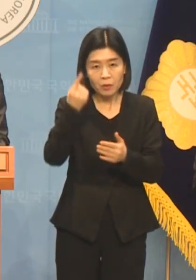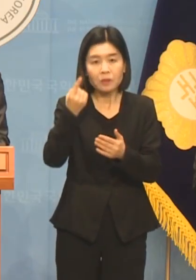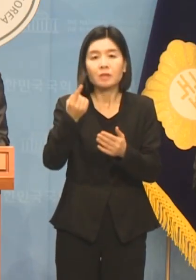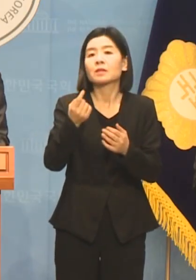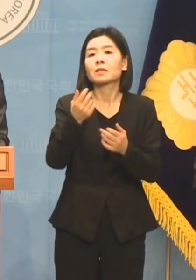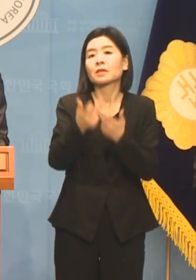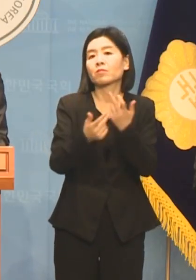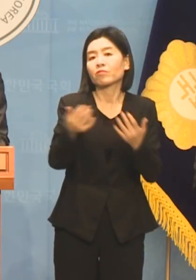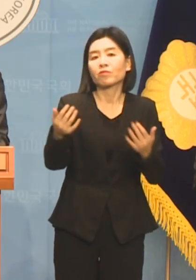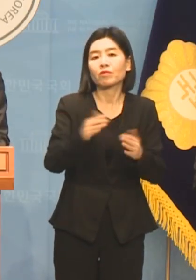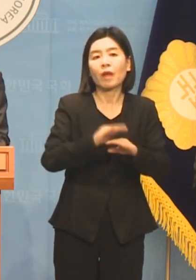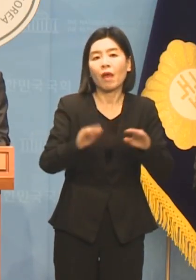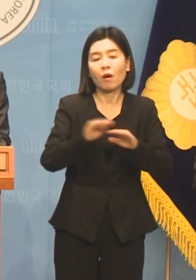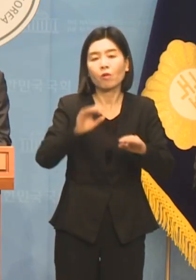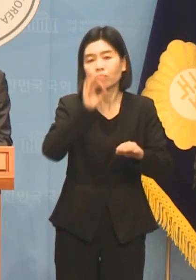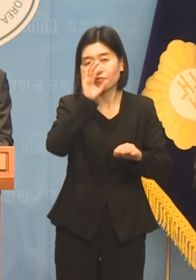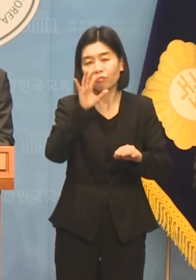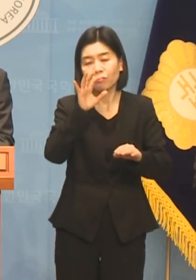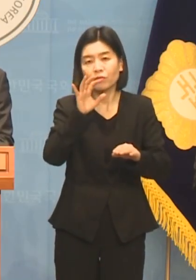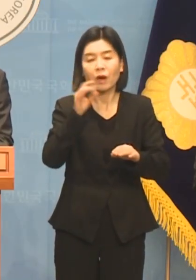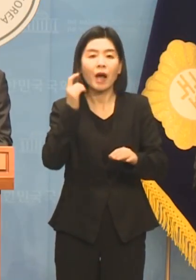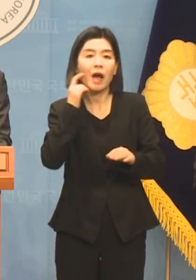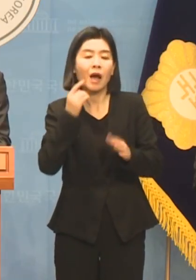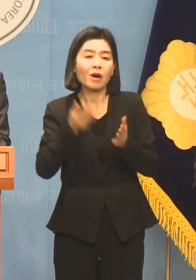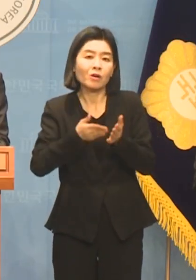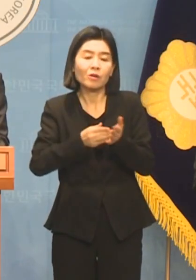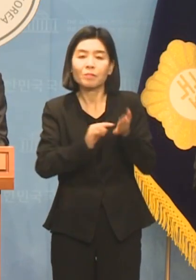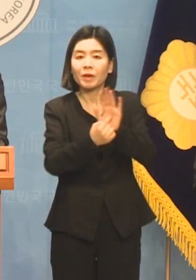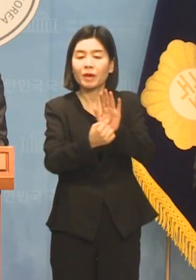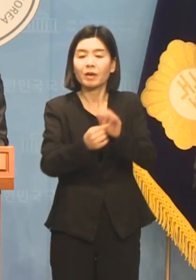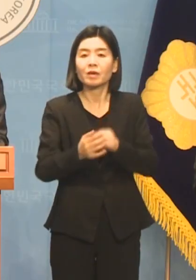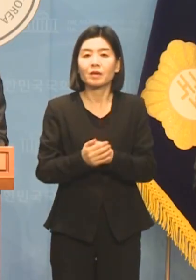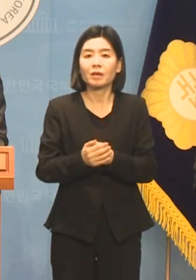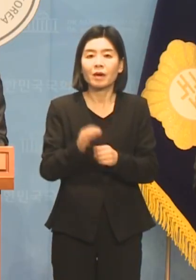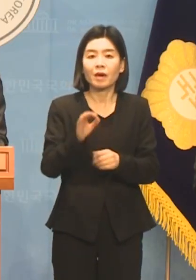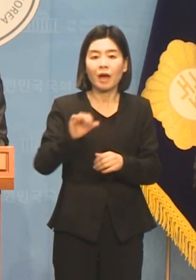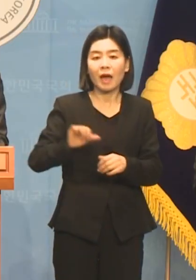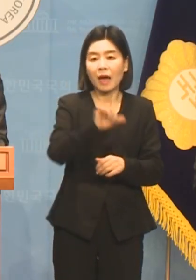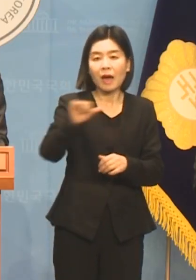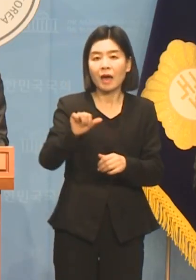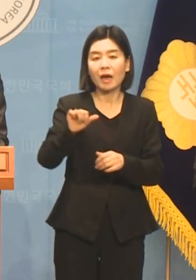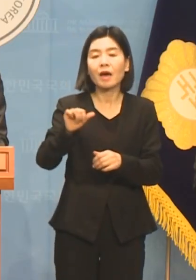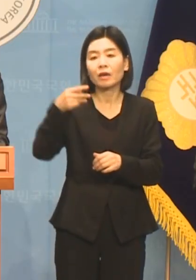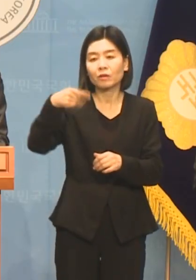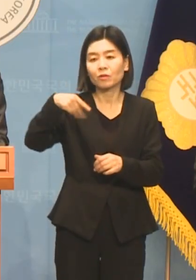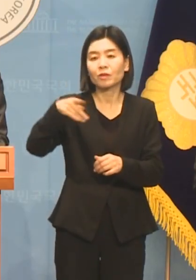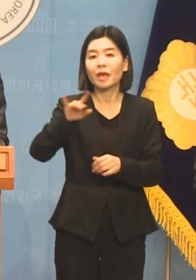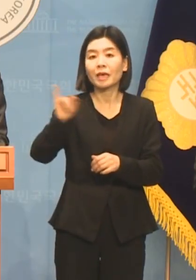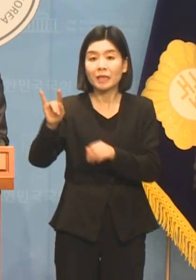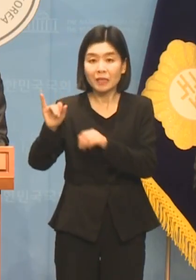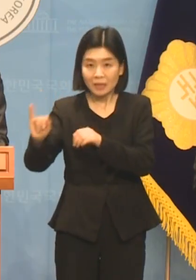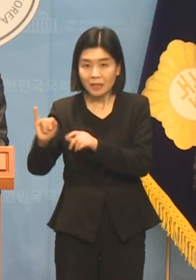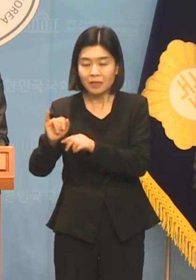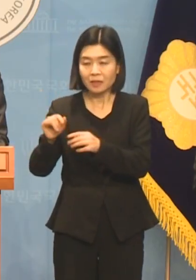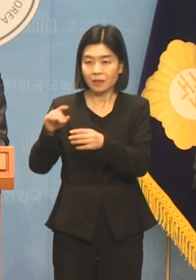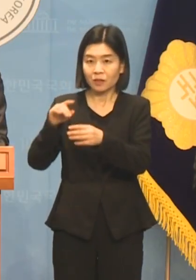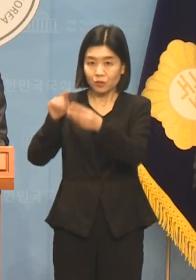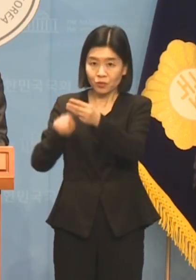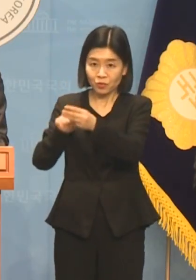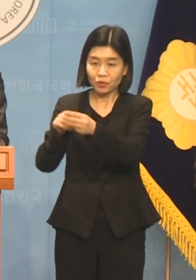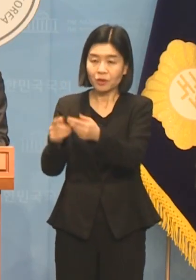보도로 내보냈습니다. 아시아투데이는 윤석열 대통령의 탄핵 선고 기일이 민주당의